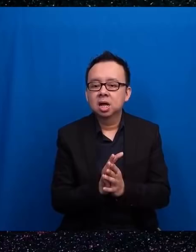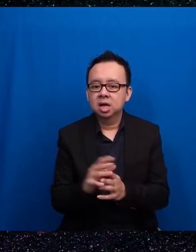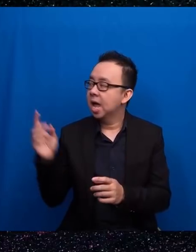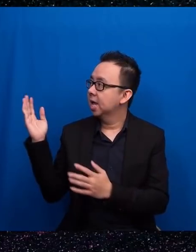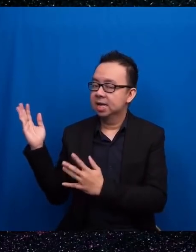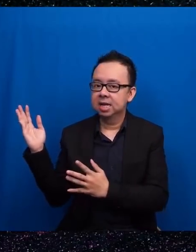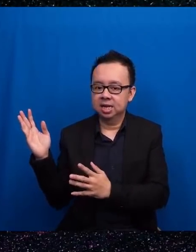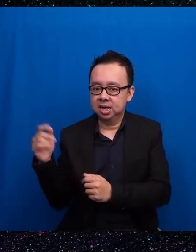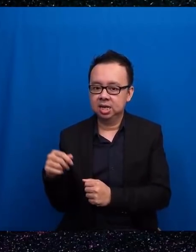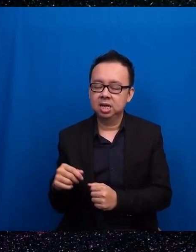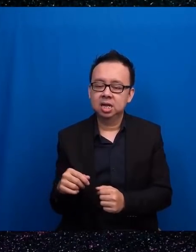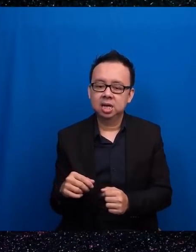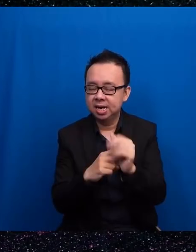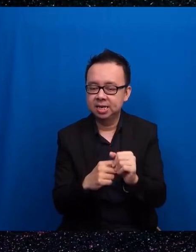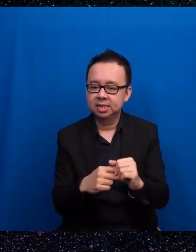hukum Sabat.